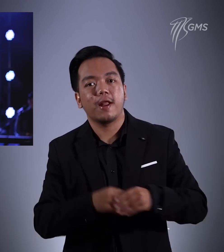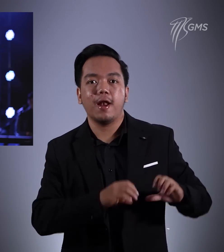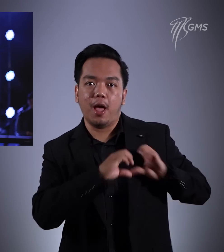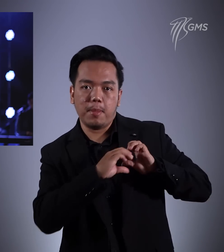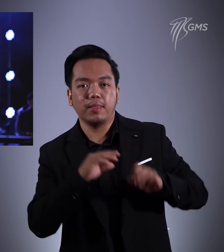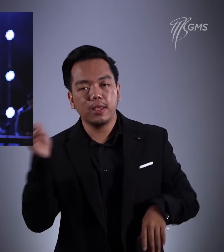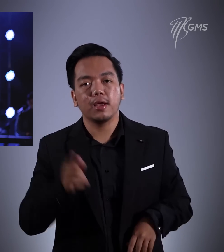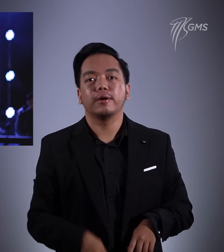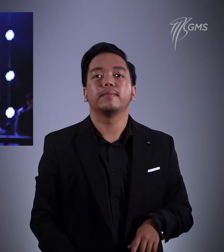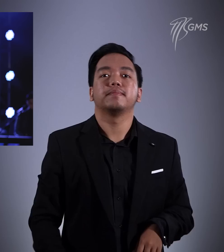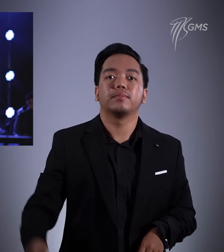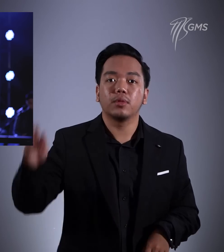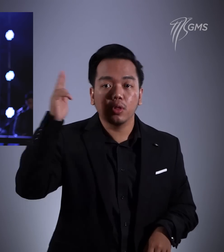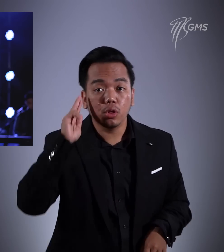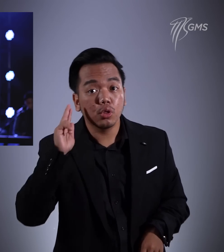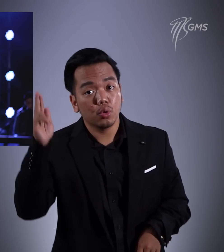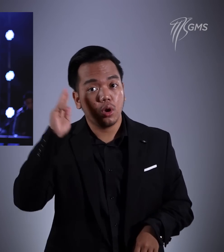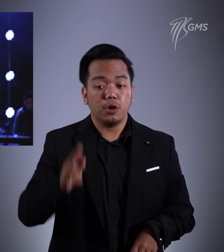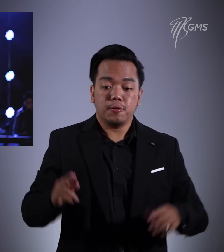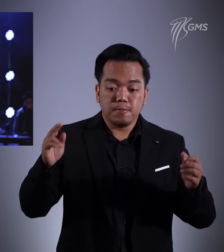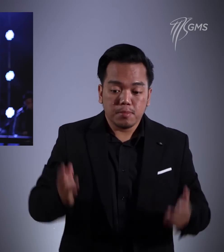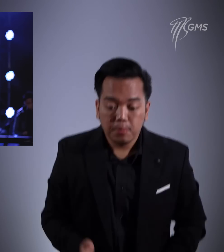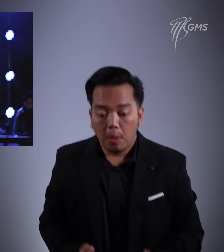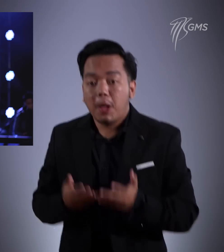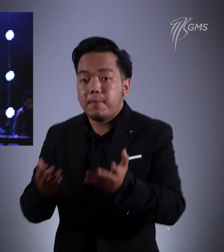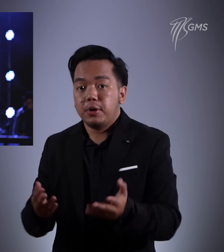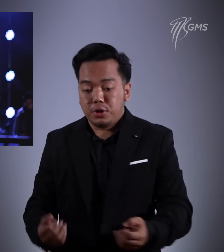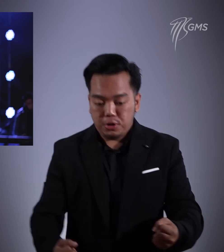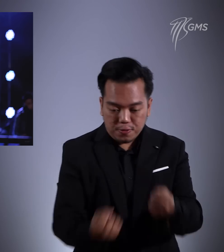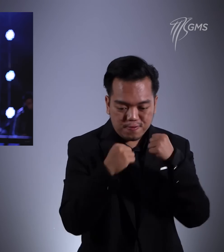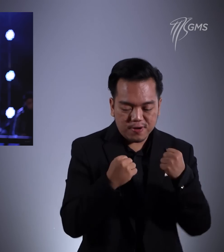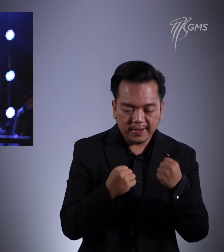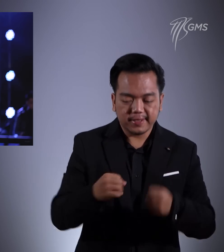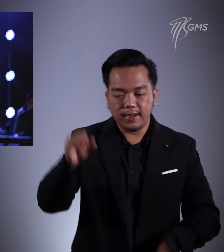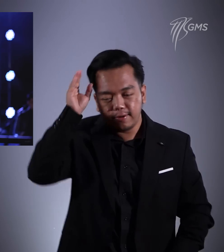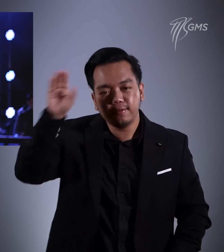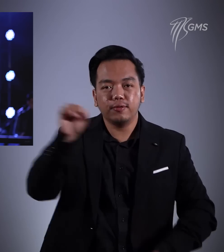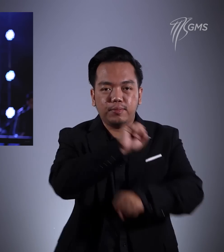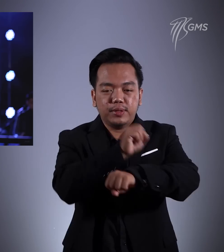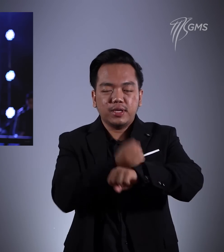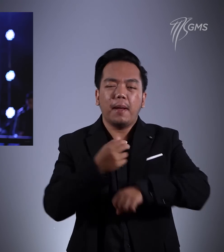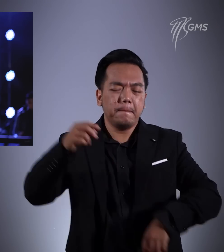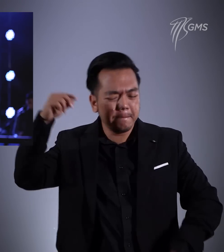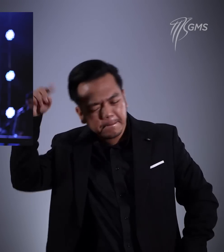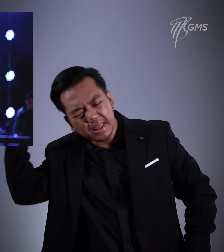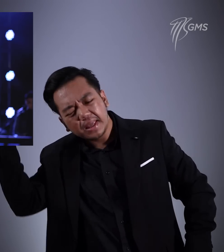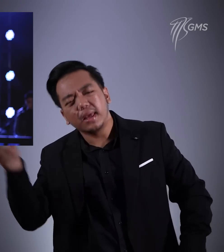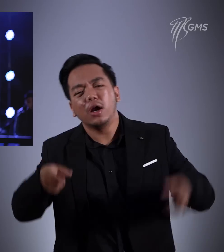hidup bagi diri sendiri. Tuhan memberi dia kelebihan, yaitu dia bisa memikirkan orang lain, bahkan di dalam pergumulannya